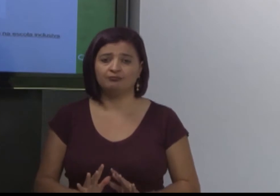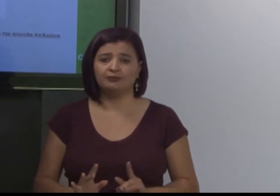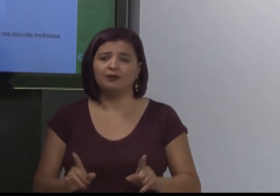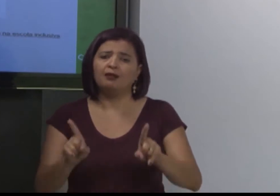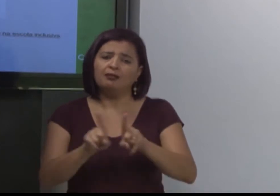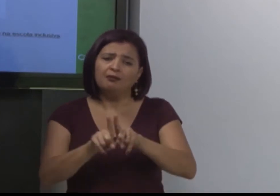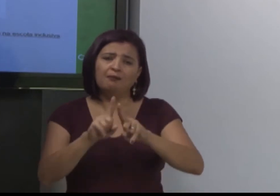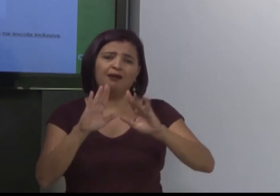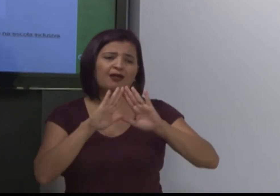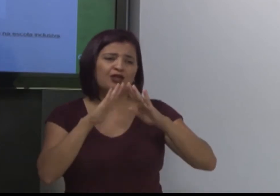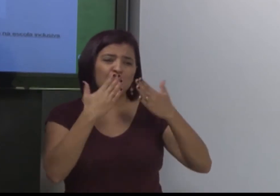E na escola para surdos?